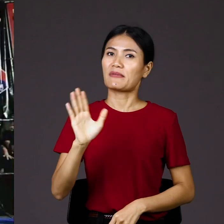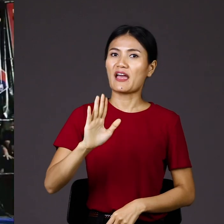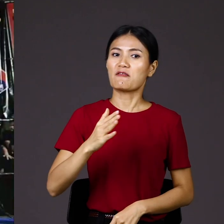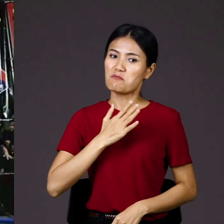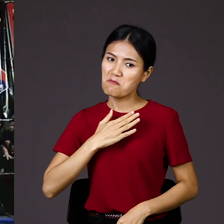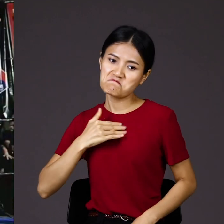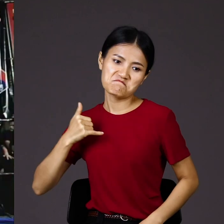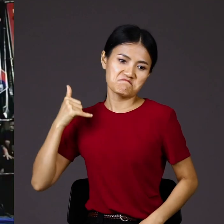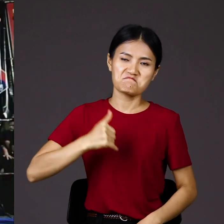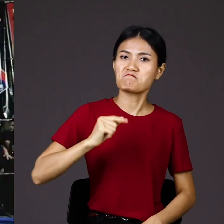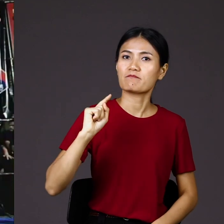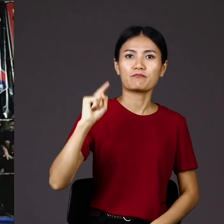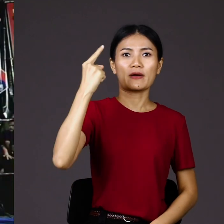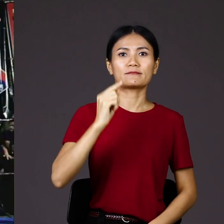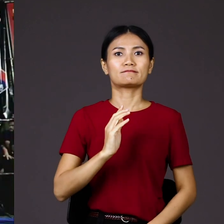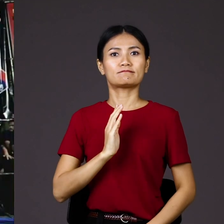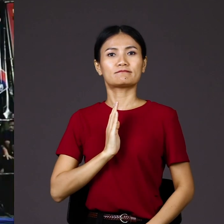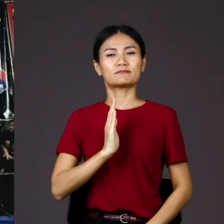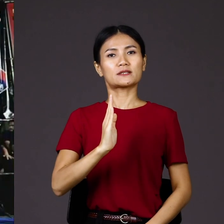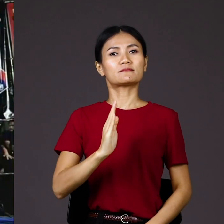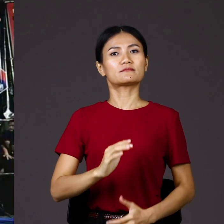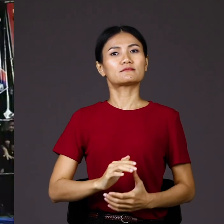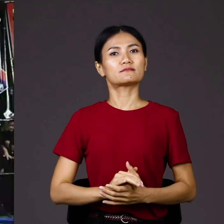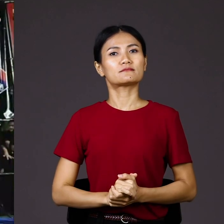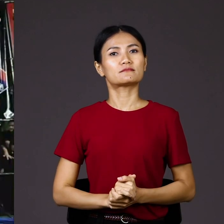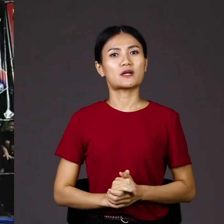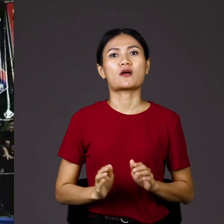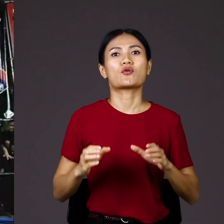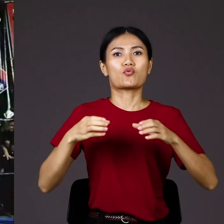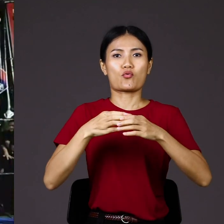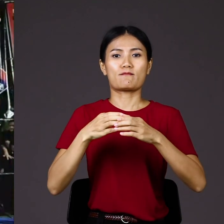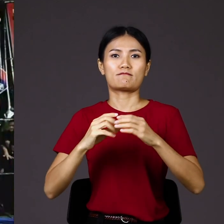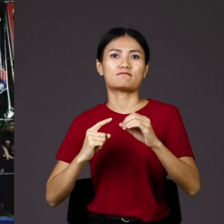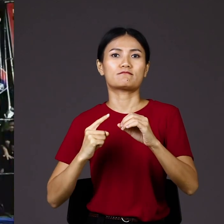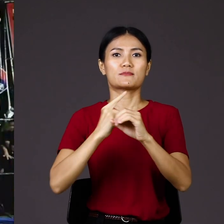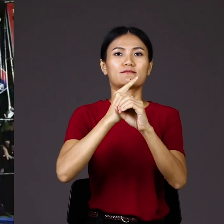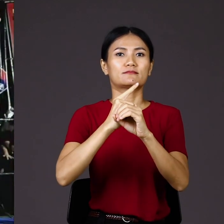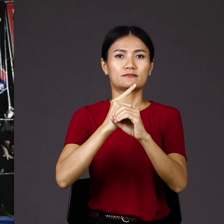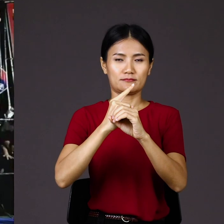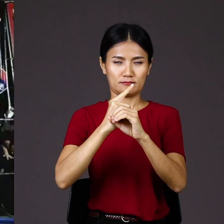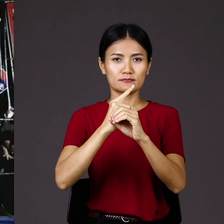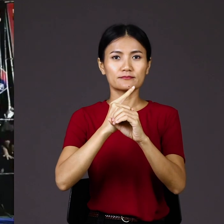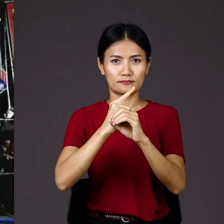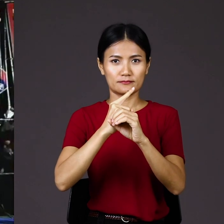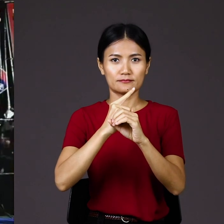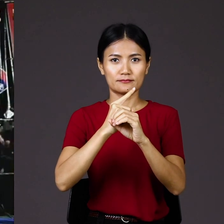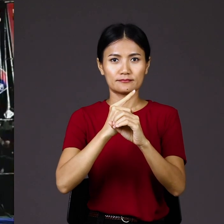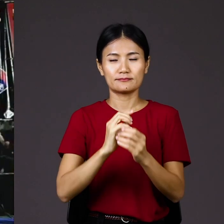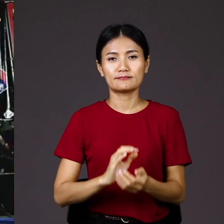มาแล้วยืนตัวตรงอย่างทนงองอาจก่อตั้งเป็นคณะก้าวหน้าครับ